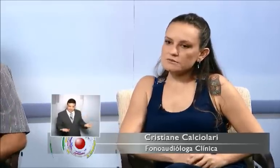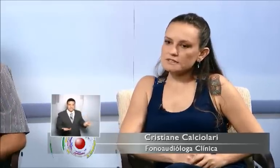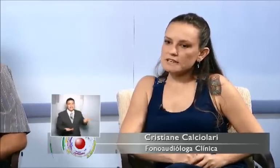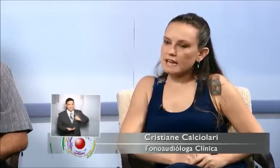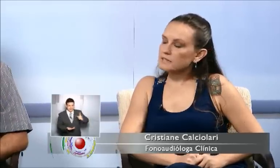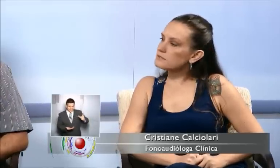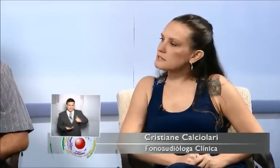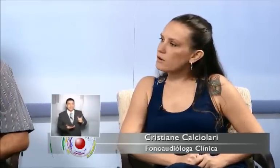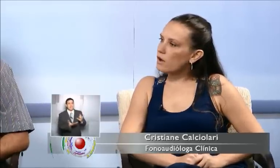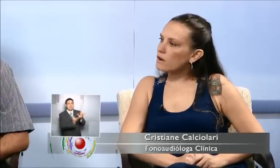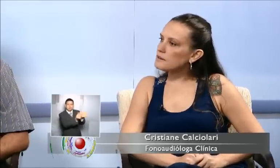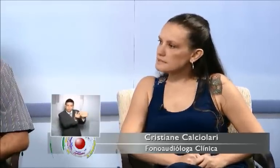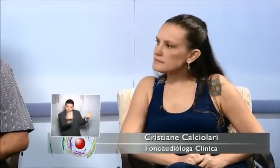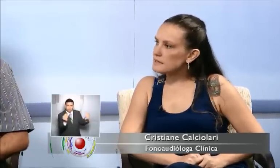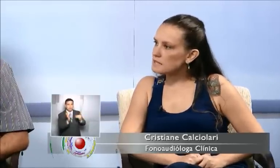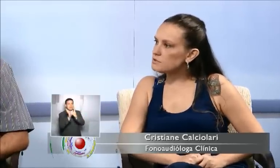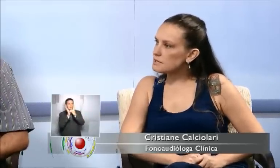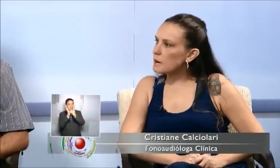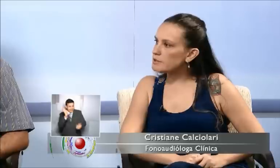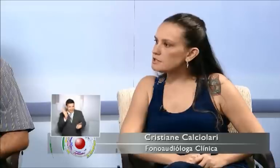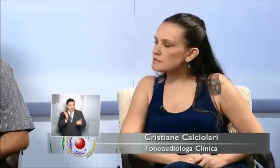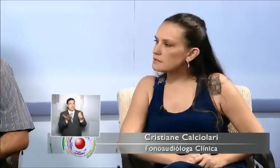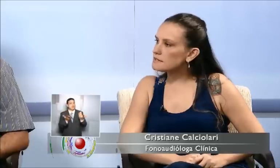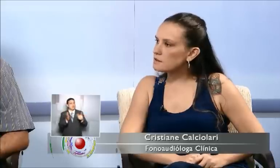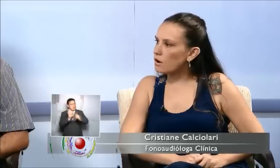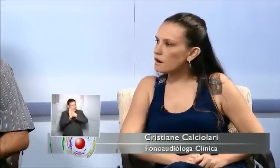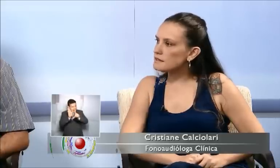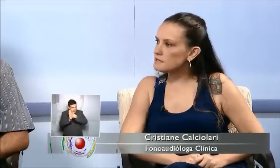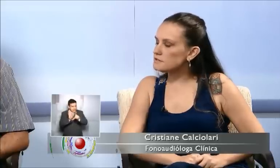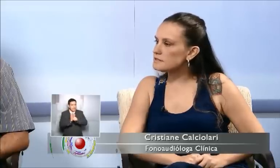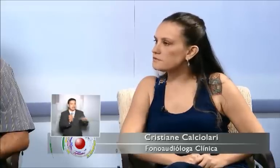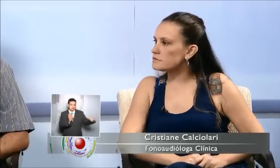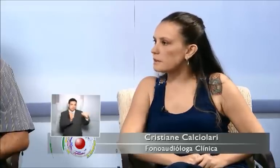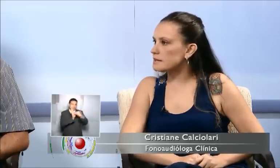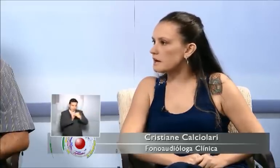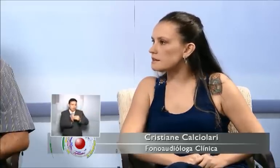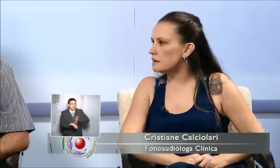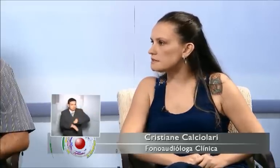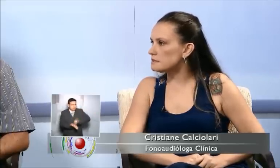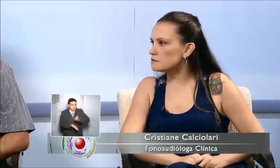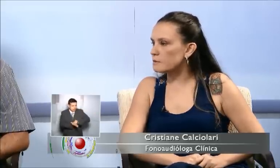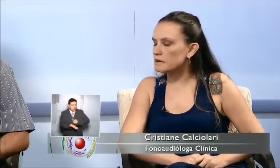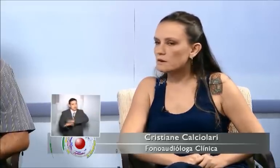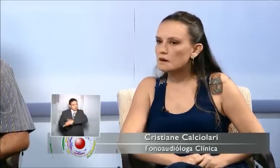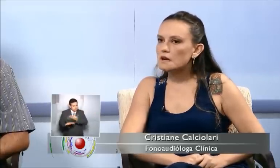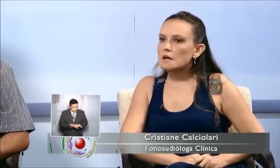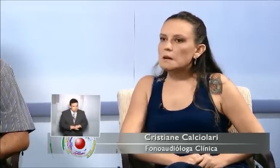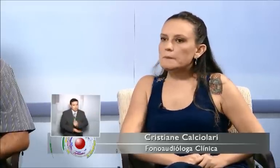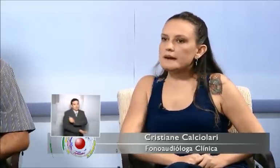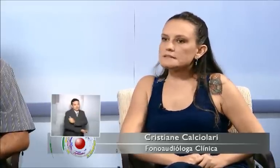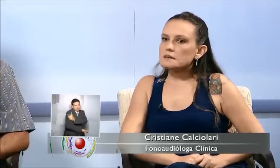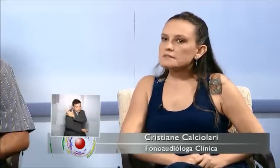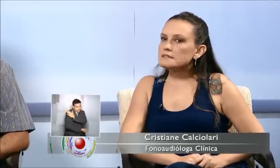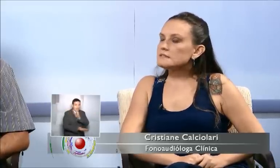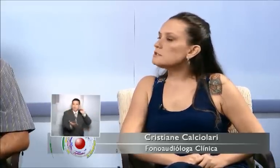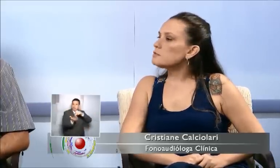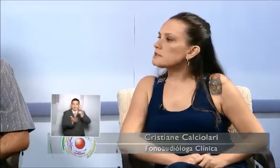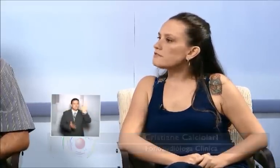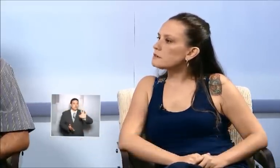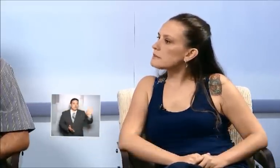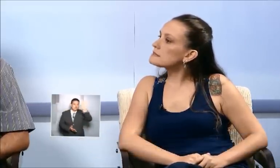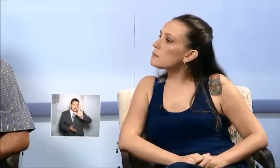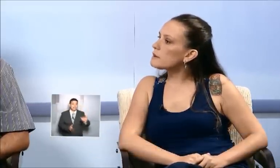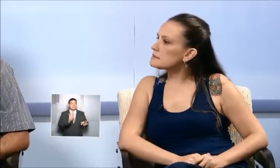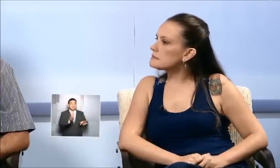leis e alguns decretos que colocam a necessidade do intérprete dentro da escola, desde o ensino fundamental até o ensino superior, mas não se exige